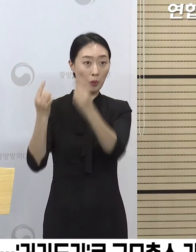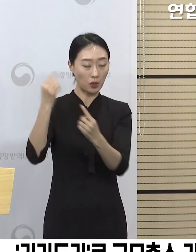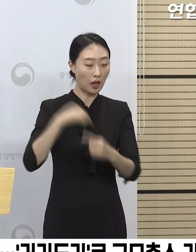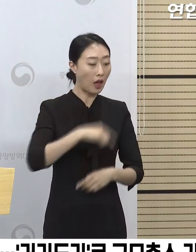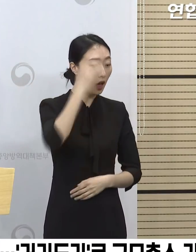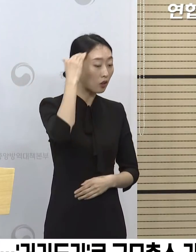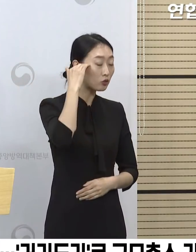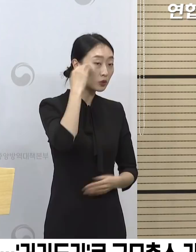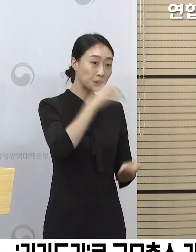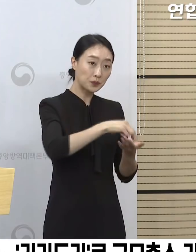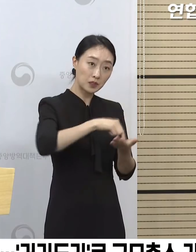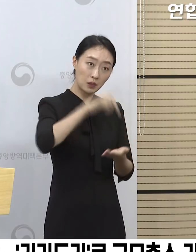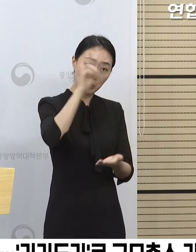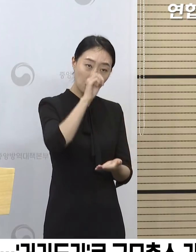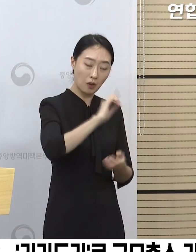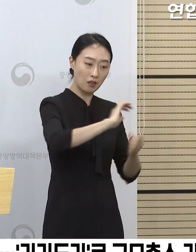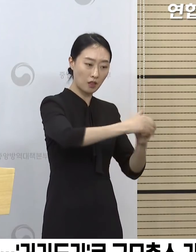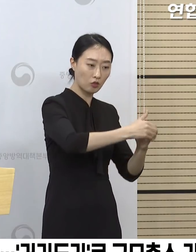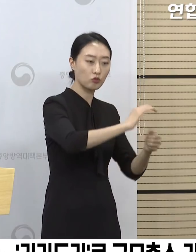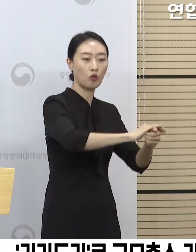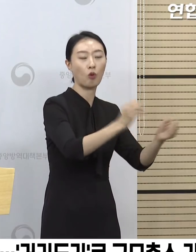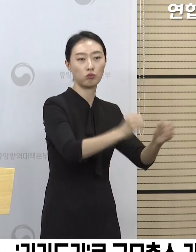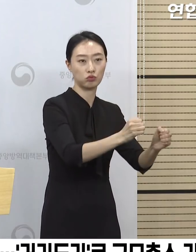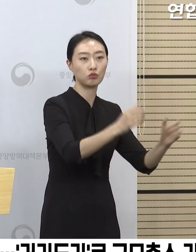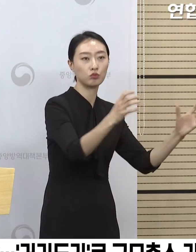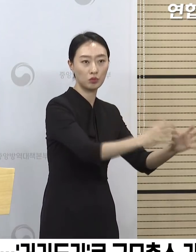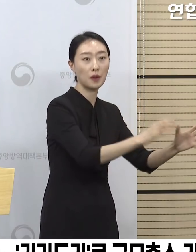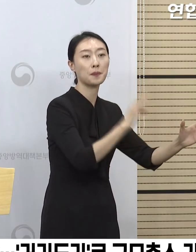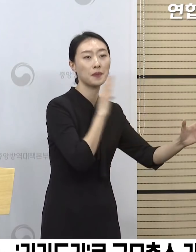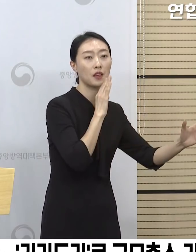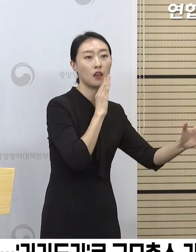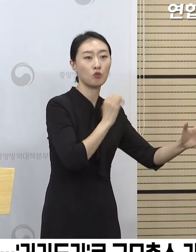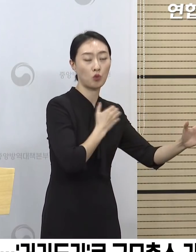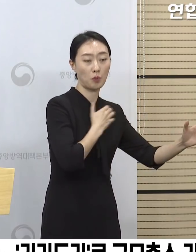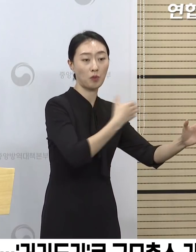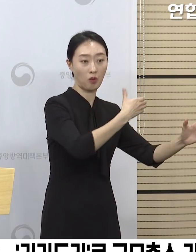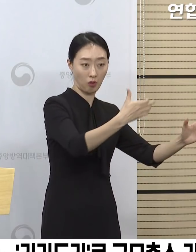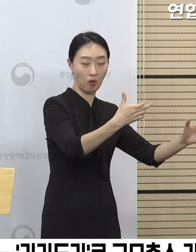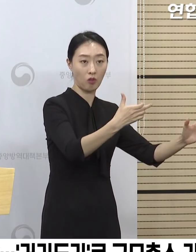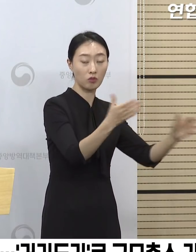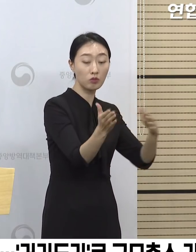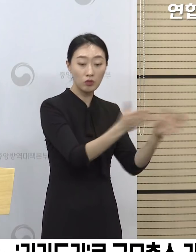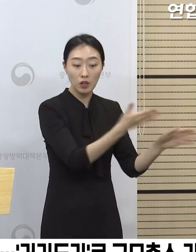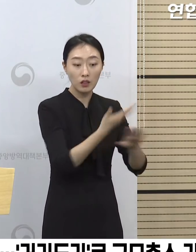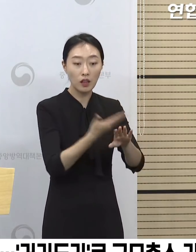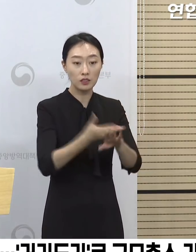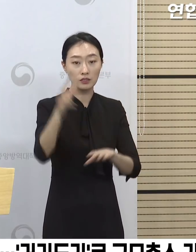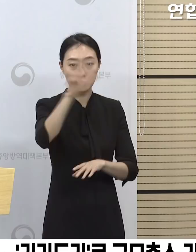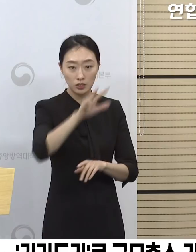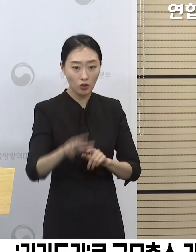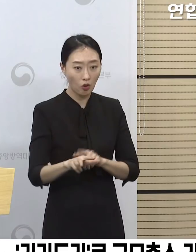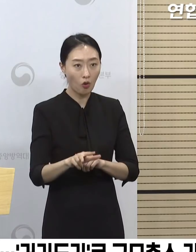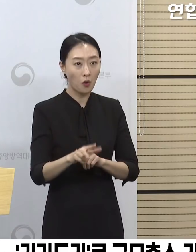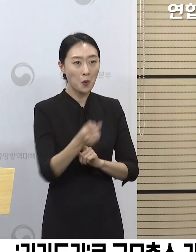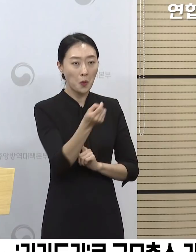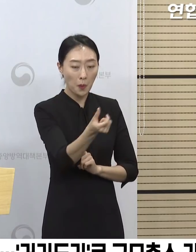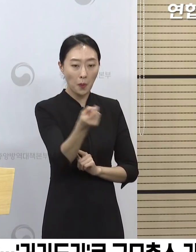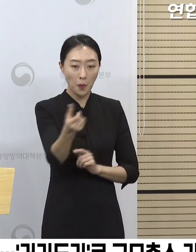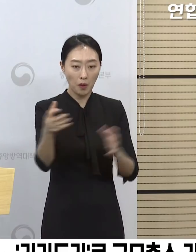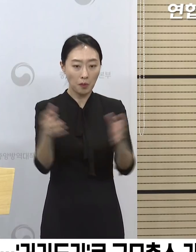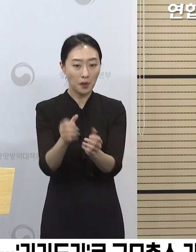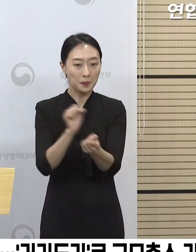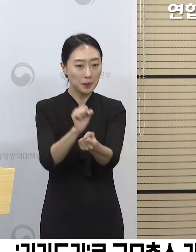패턴이라기보다는 이제 대구 지역이나 경북 지역은 그럴 위험이 상당히 있고 다른 지역에 대해서는 아직까지는 산발적인 발생과 또